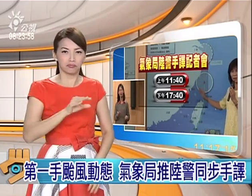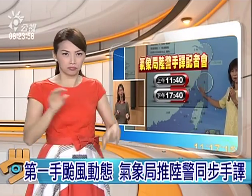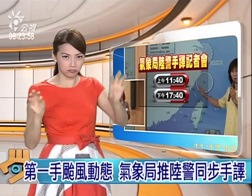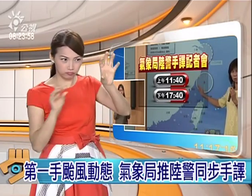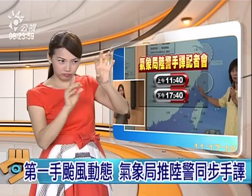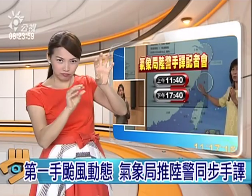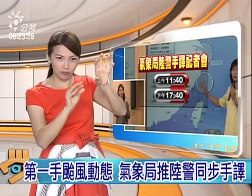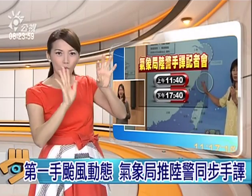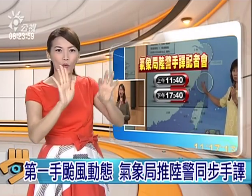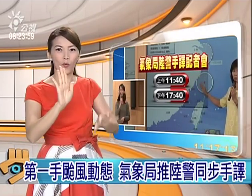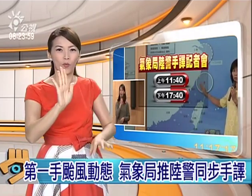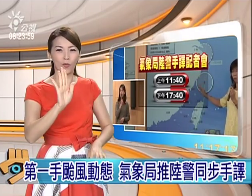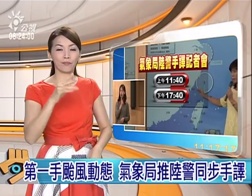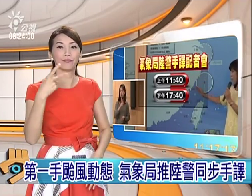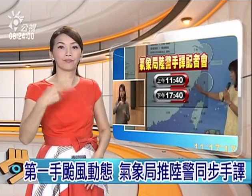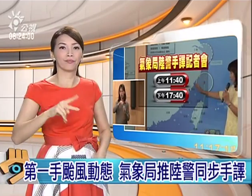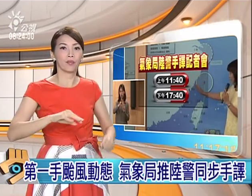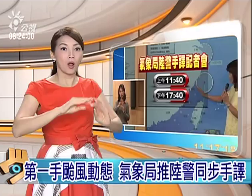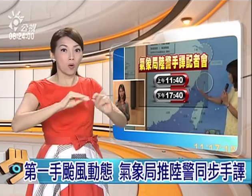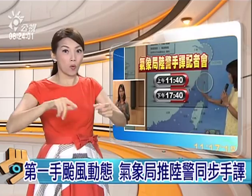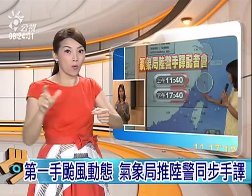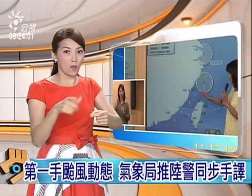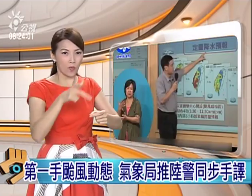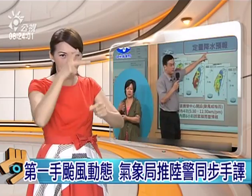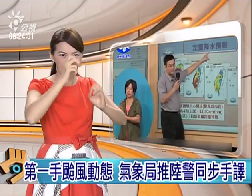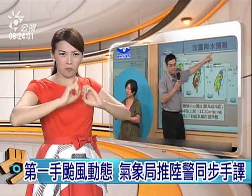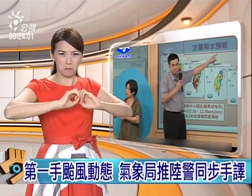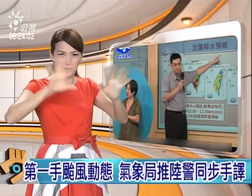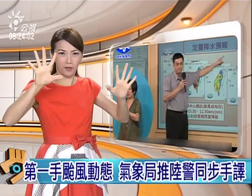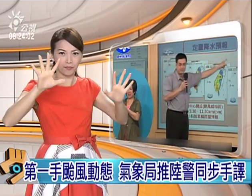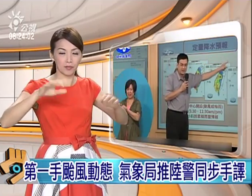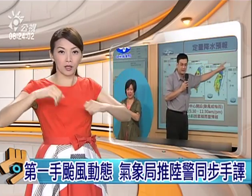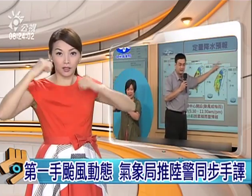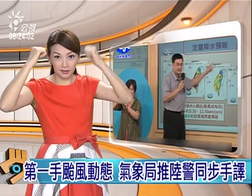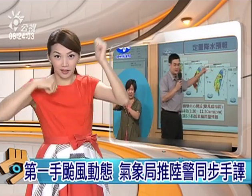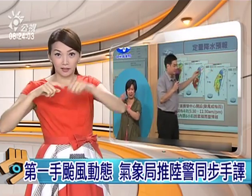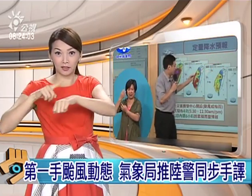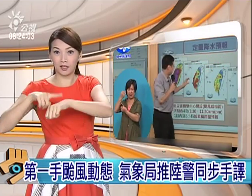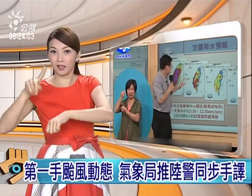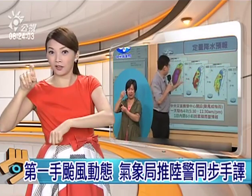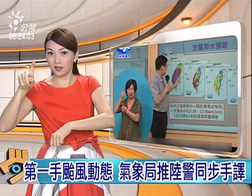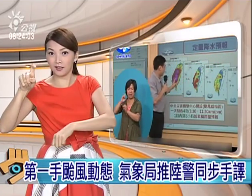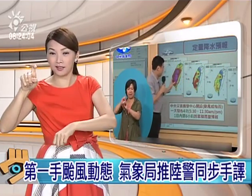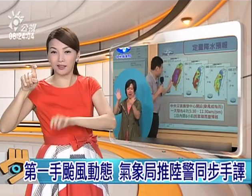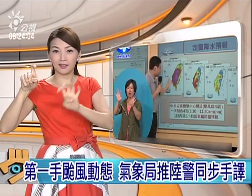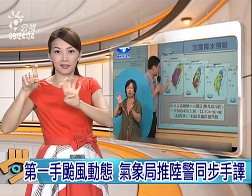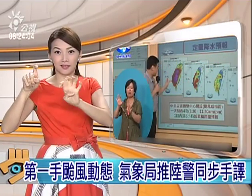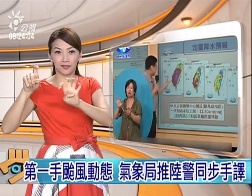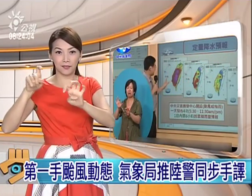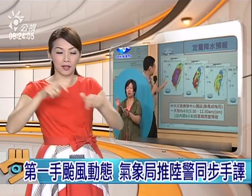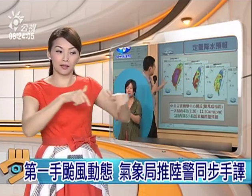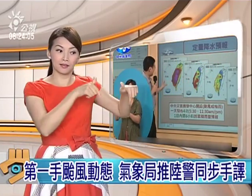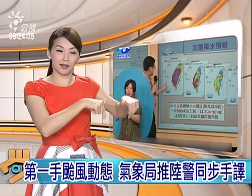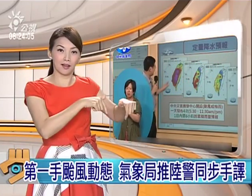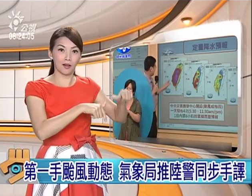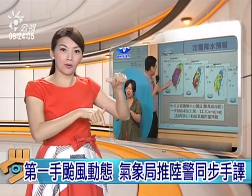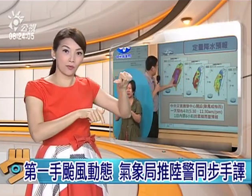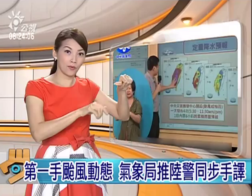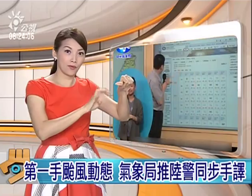务。只要发布陆上台风警报，上午11:40跟下午5:40的台